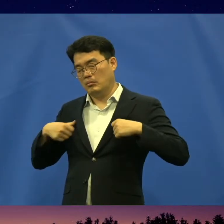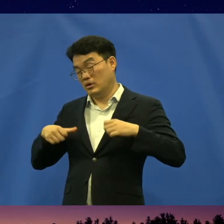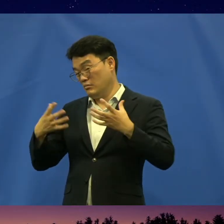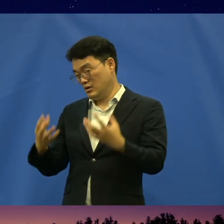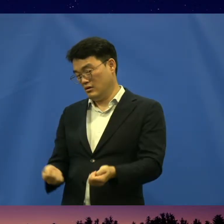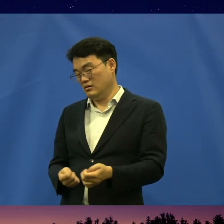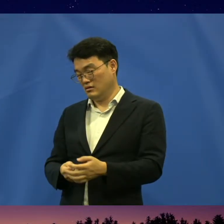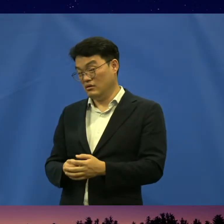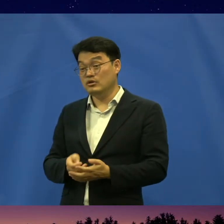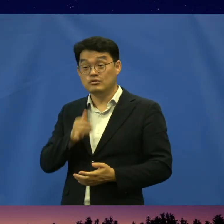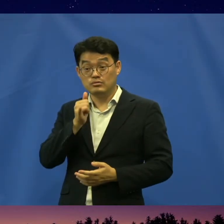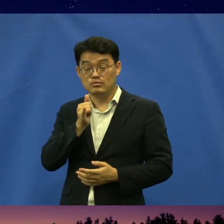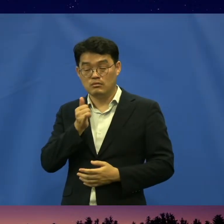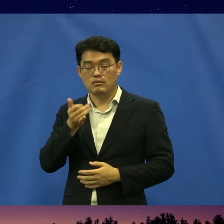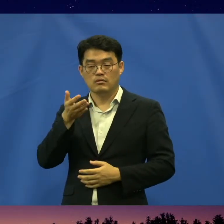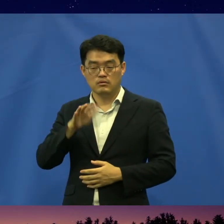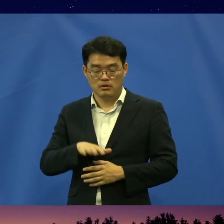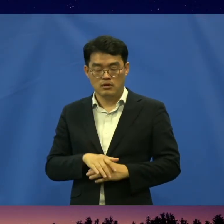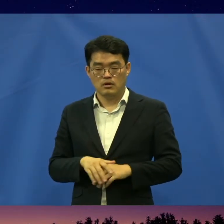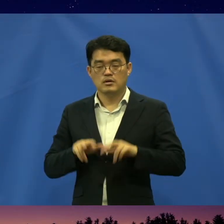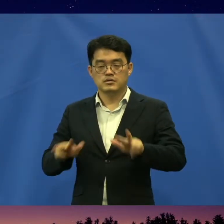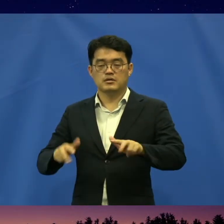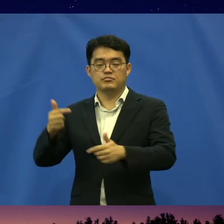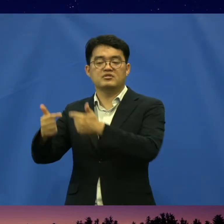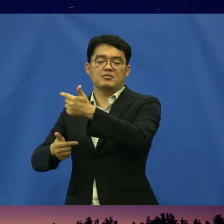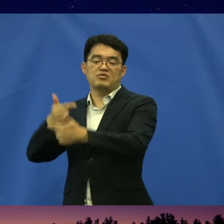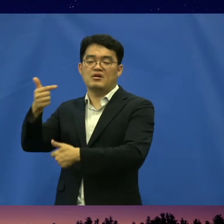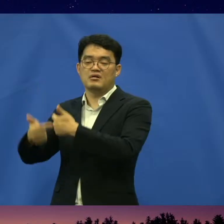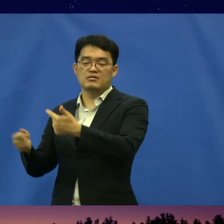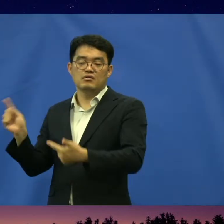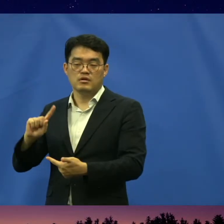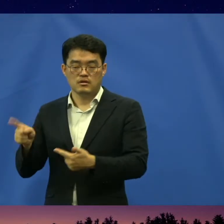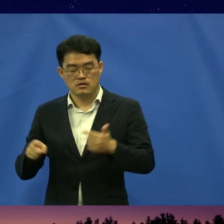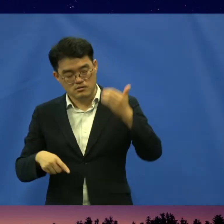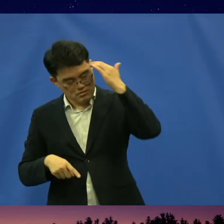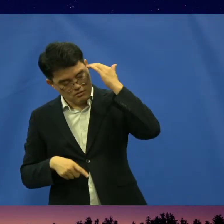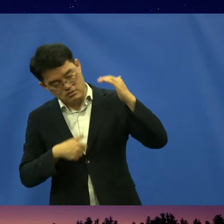시작을 하는데 끝을 보지 못하는 사람입니다.